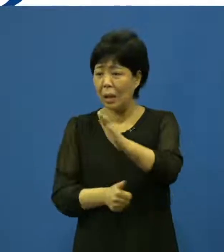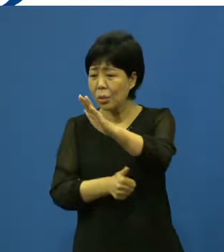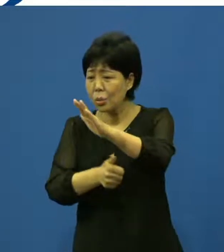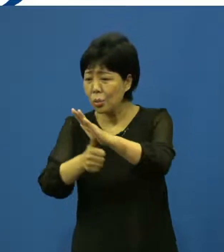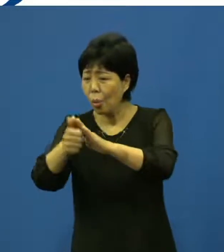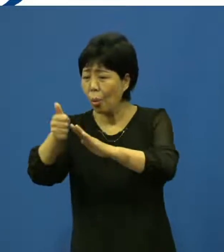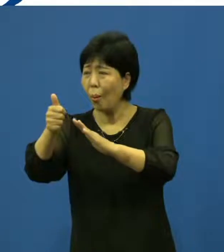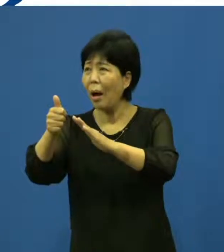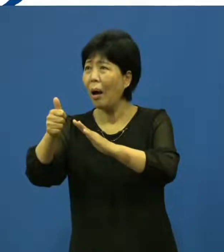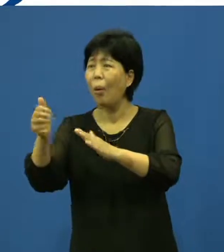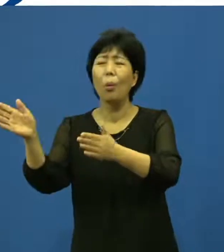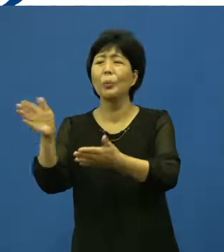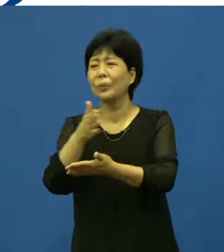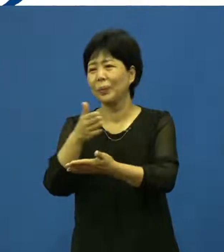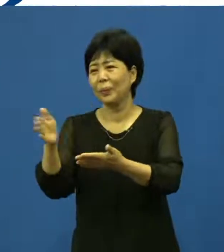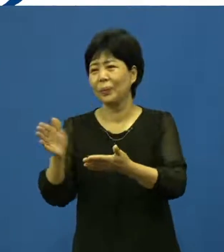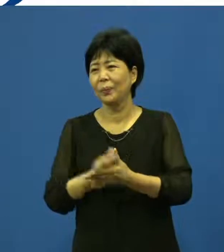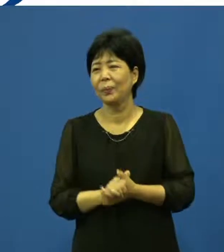아무것도 없습니다.